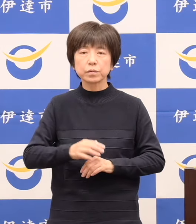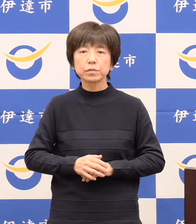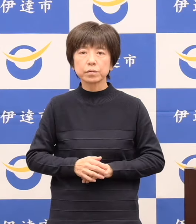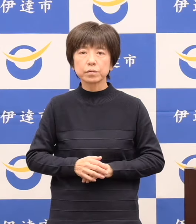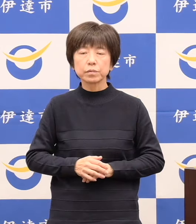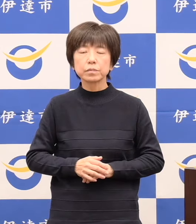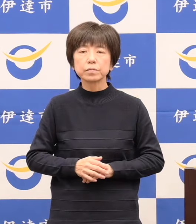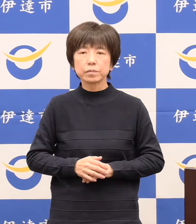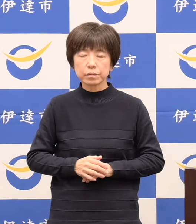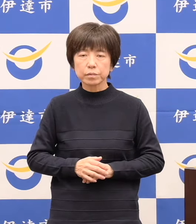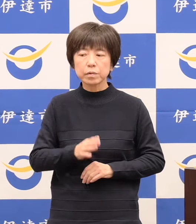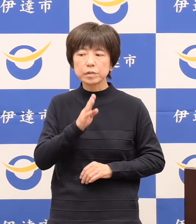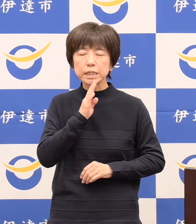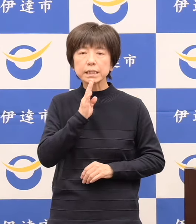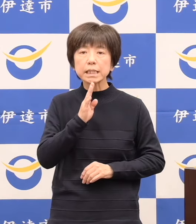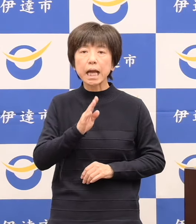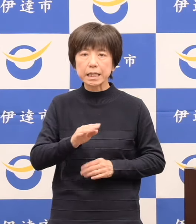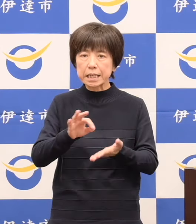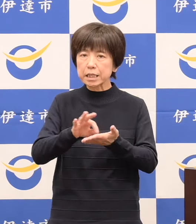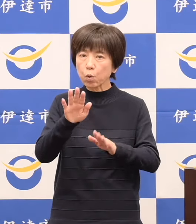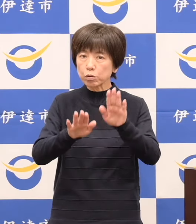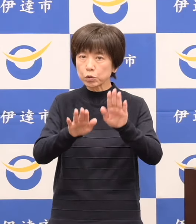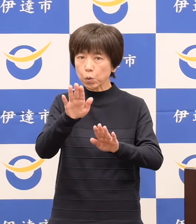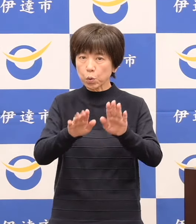実績はどの程度あったかとかは